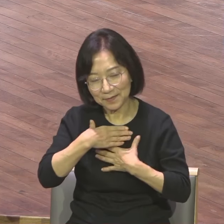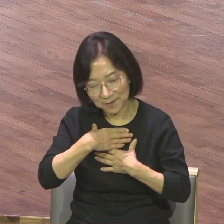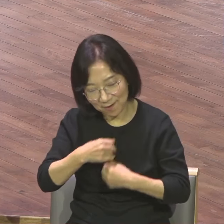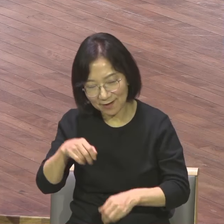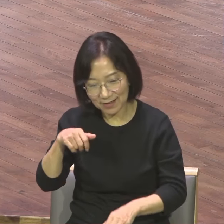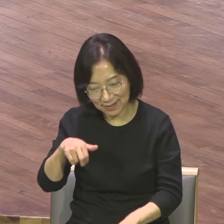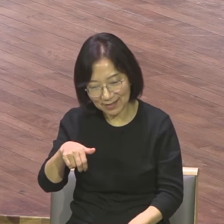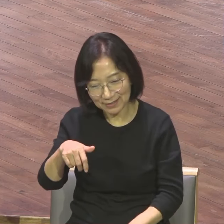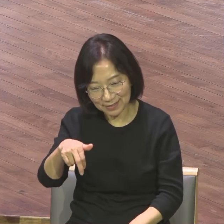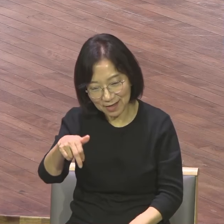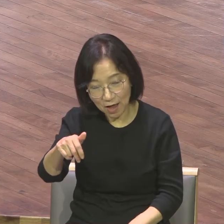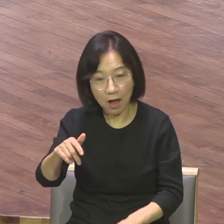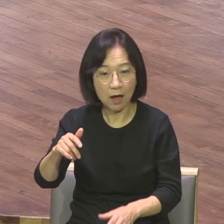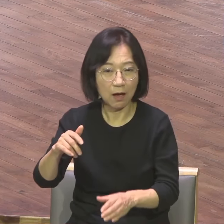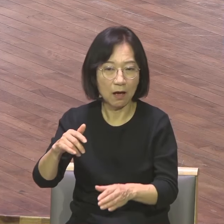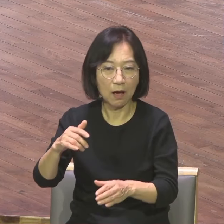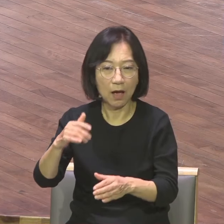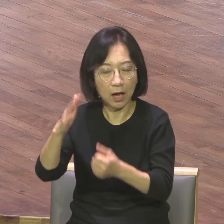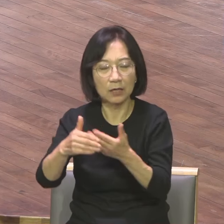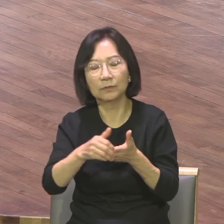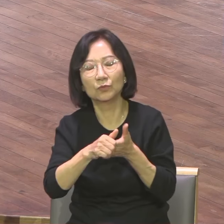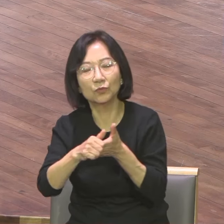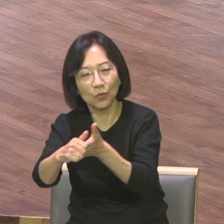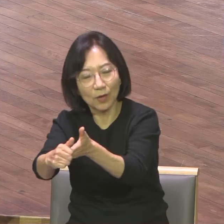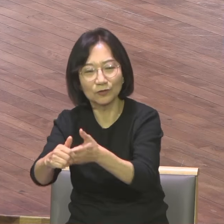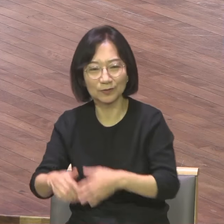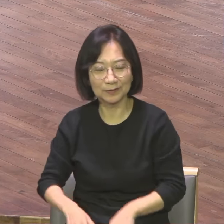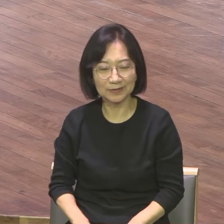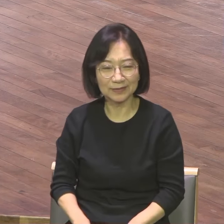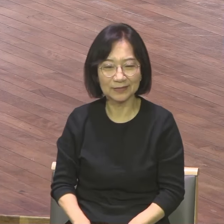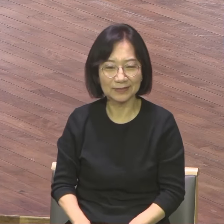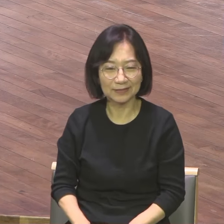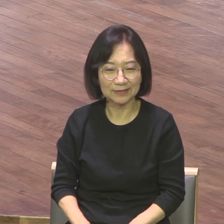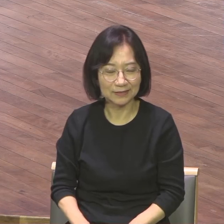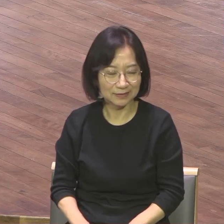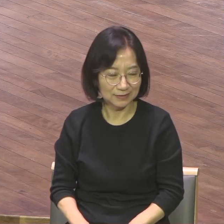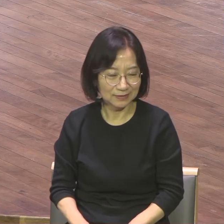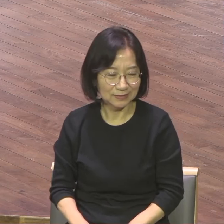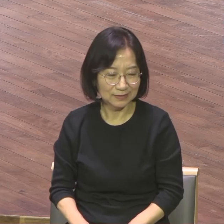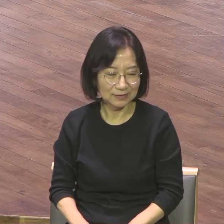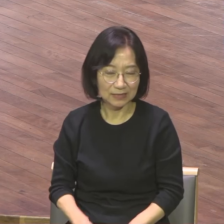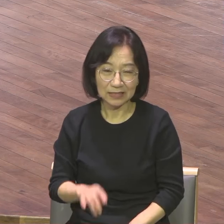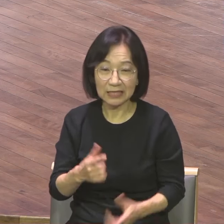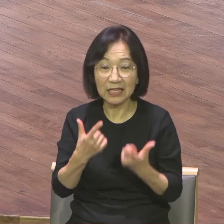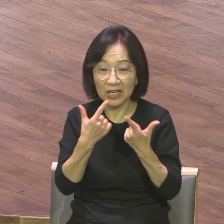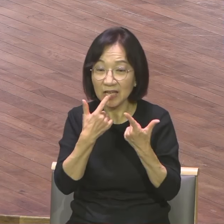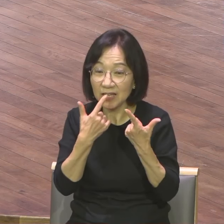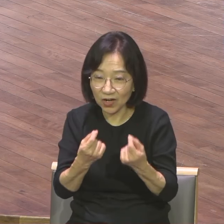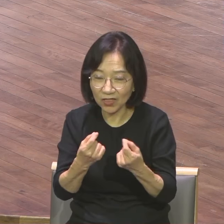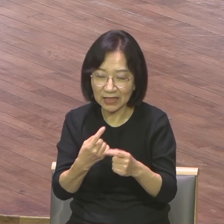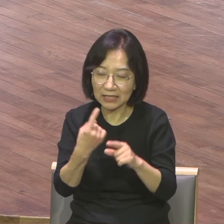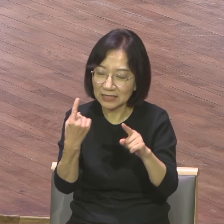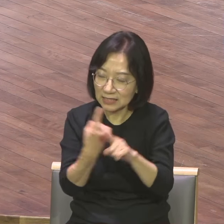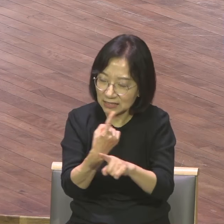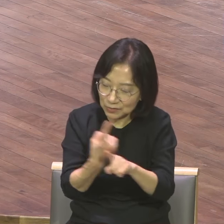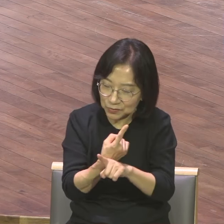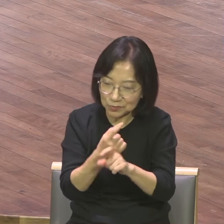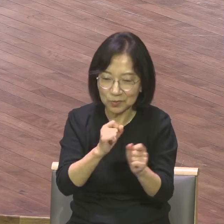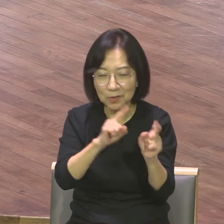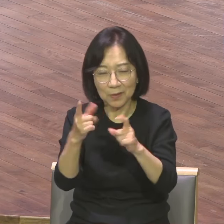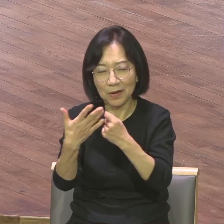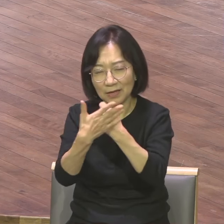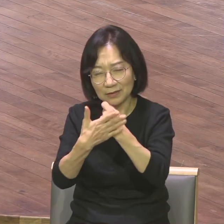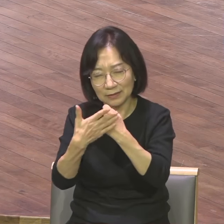있도록 인도하신다. 인도하셔. 평탄케 인도하셔. 이런 치유의 은혜, 회복의 은혜가